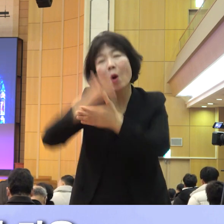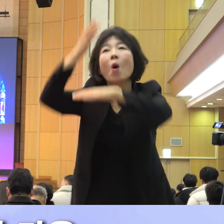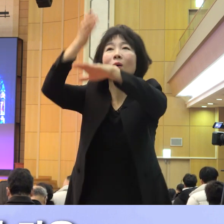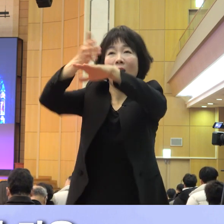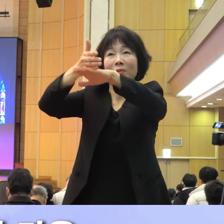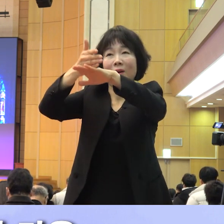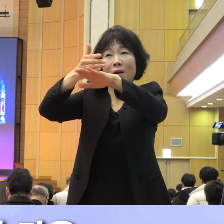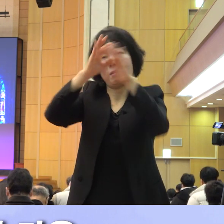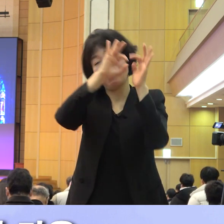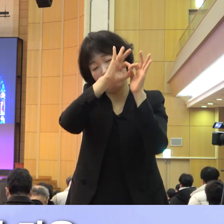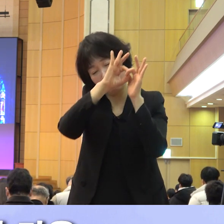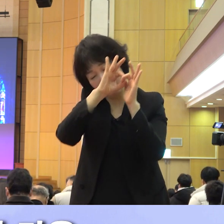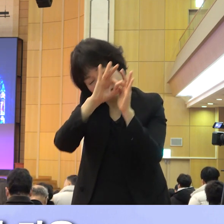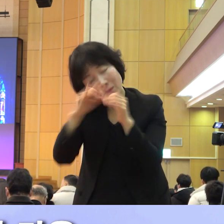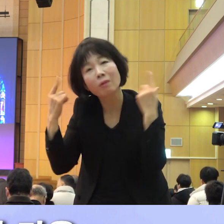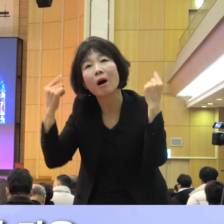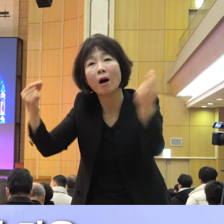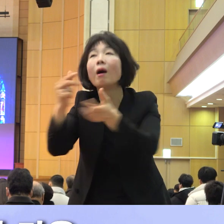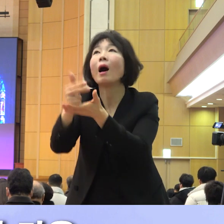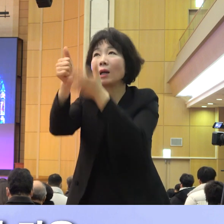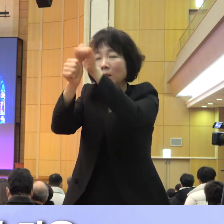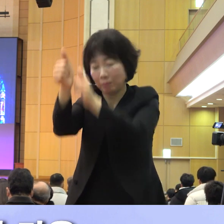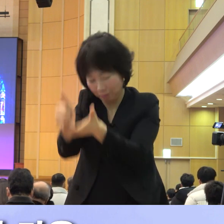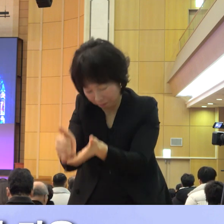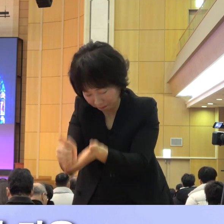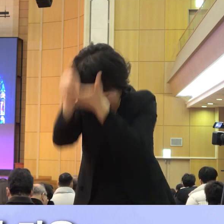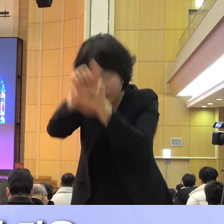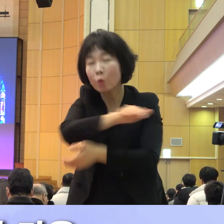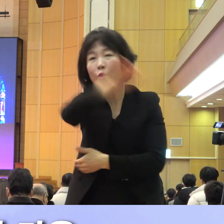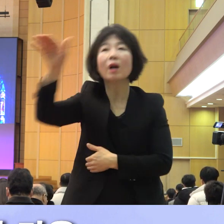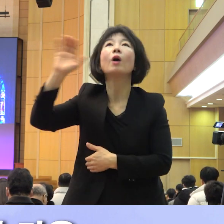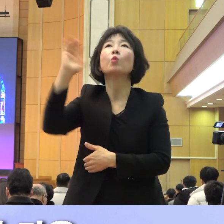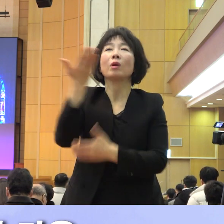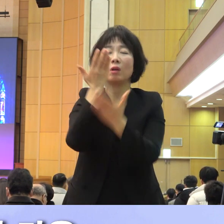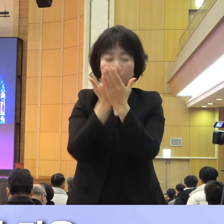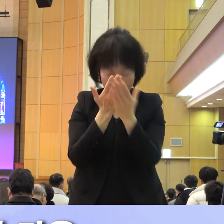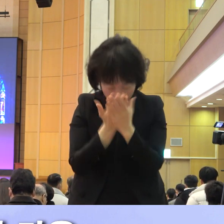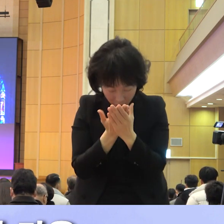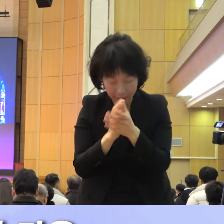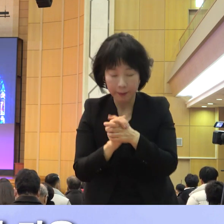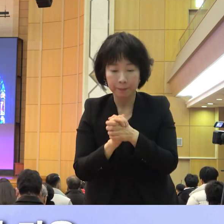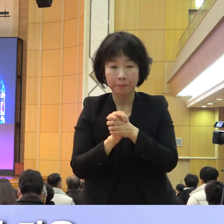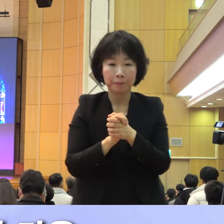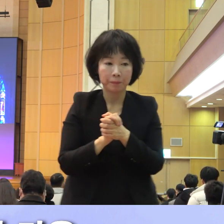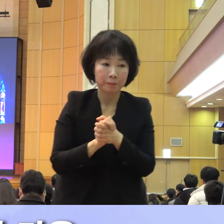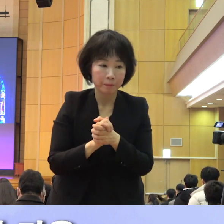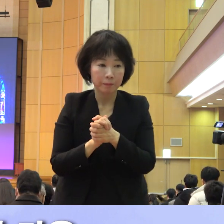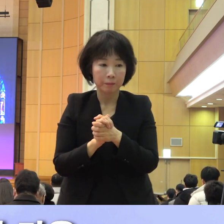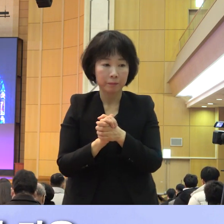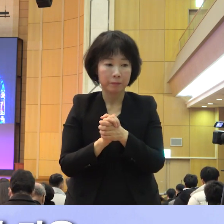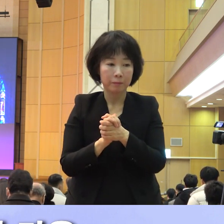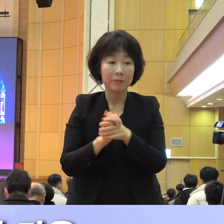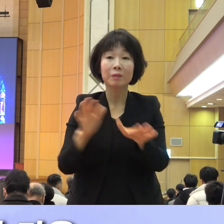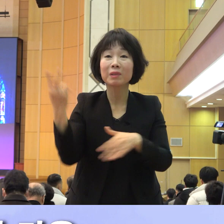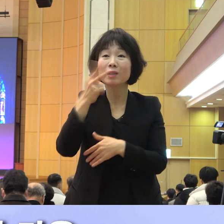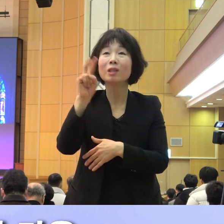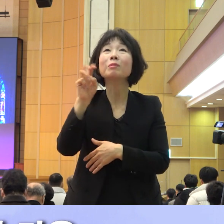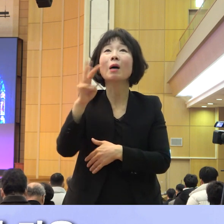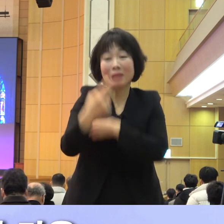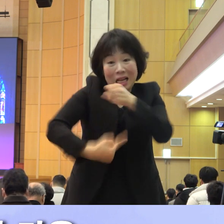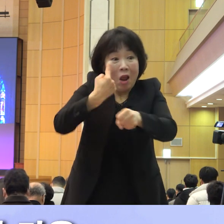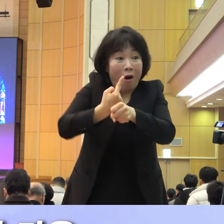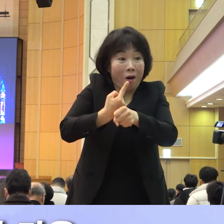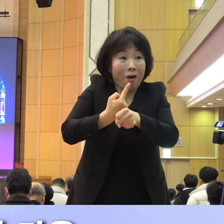감사하면서 주님 섬기는 저희들 되기를 원합니다. 한 해를